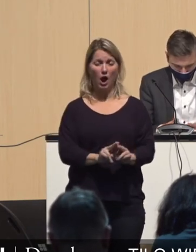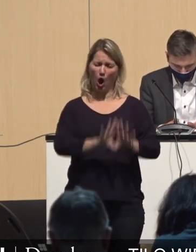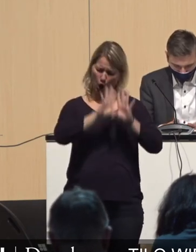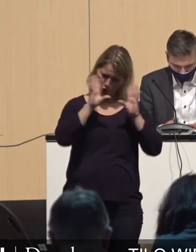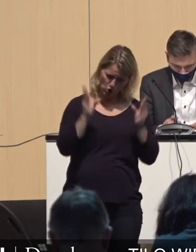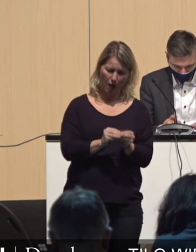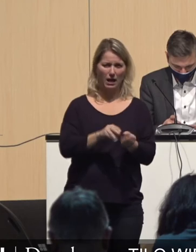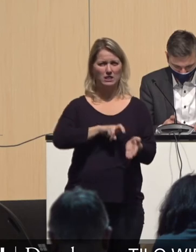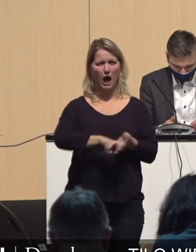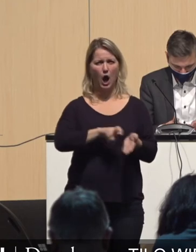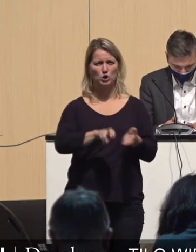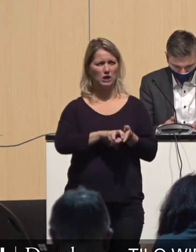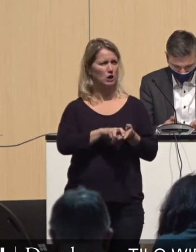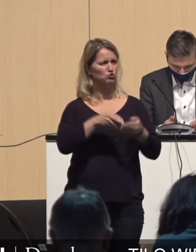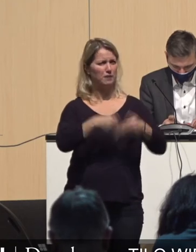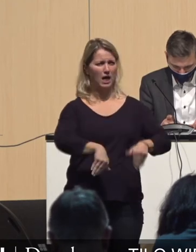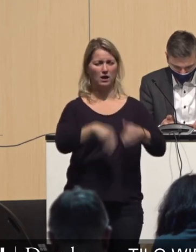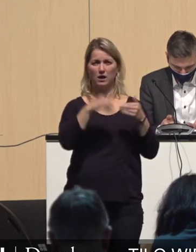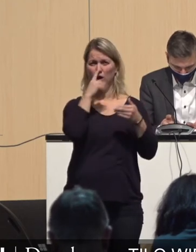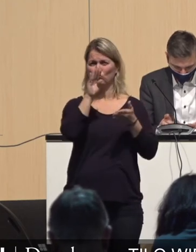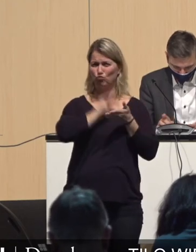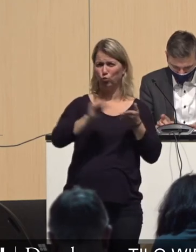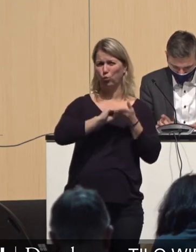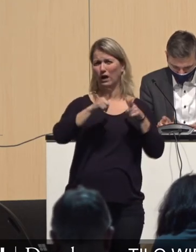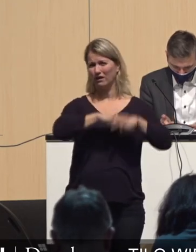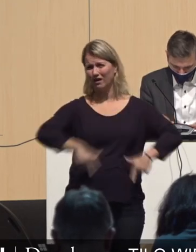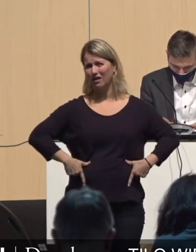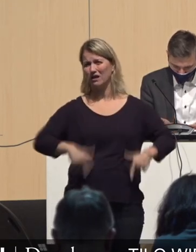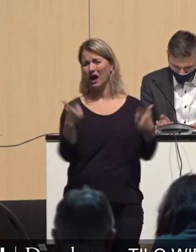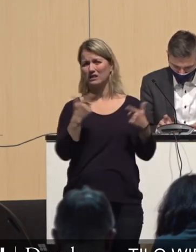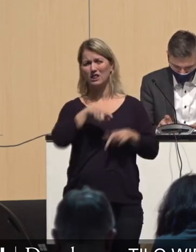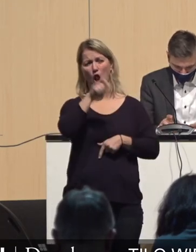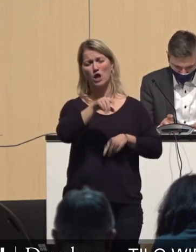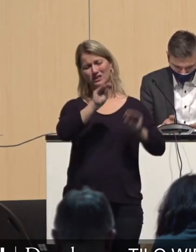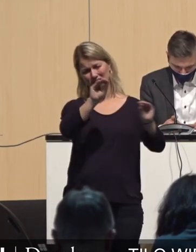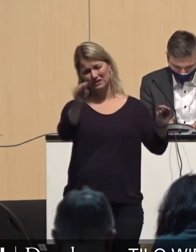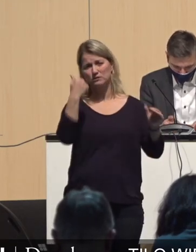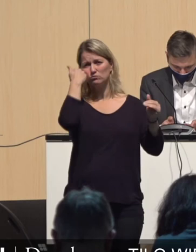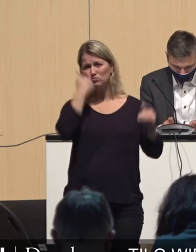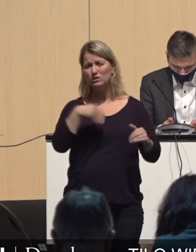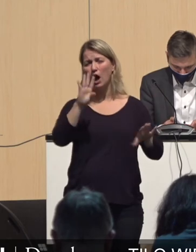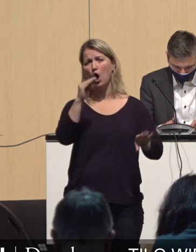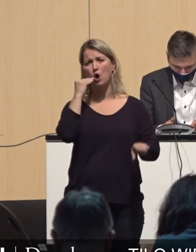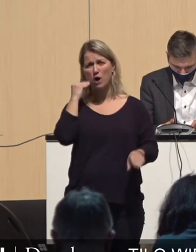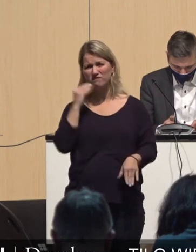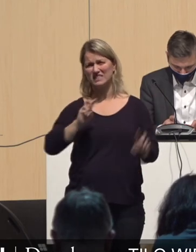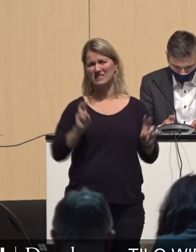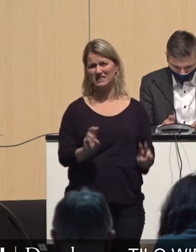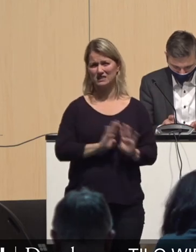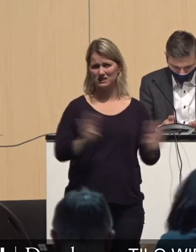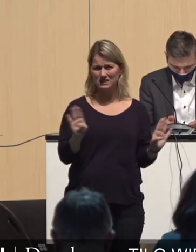komplette Ausgangssperren und Schließungen hatten, von allen Schulen, allen Kindergärten, wo die Menschen aufgerufen waren, ins Homeoffice zu gehen. Wir haben eine